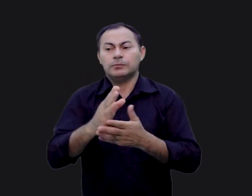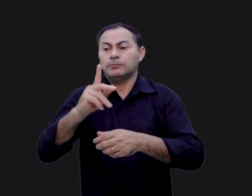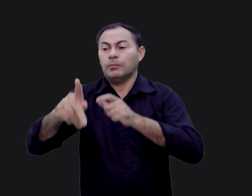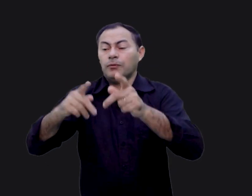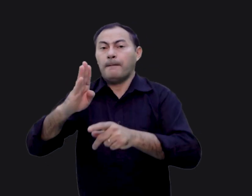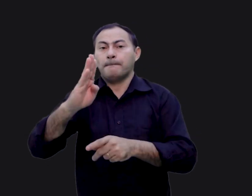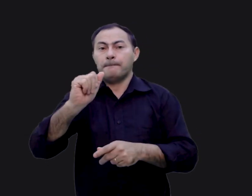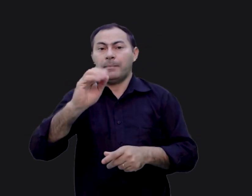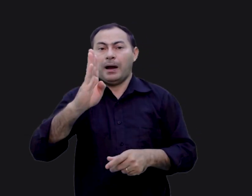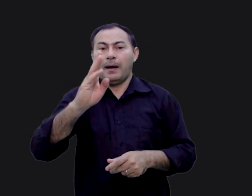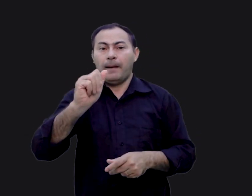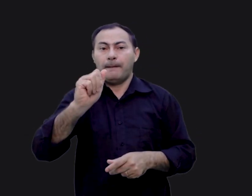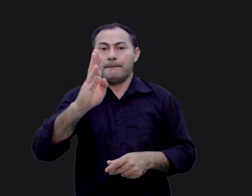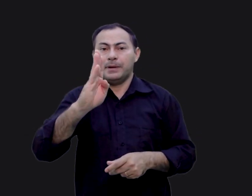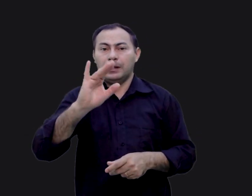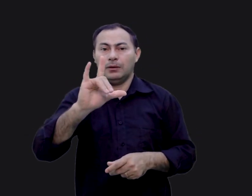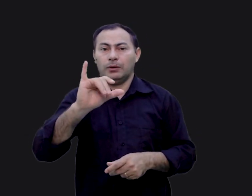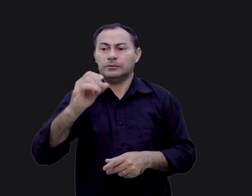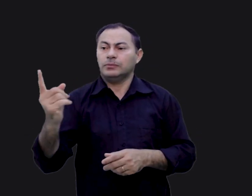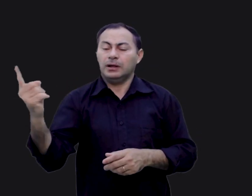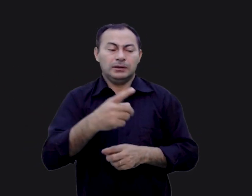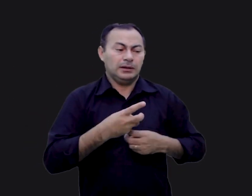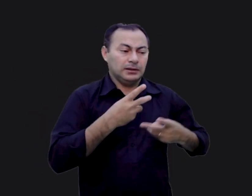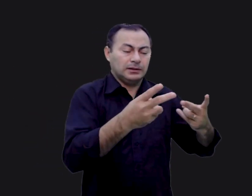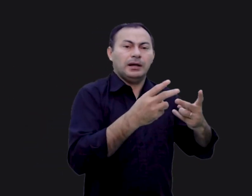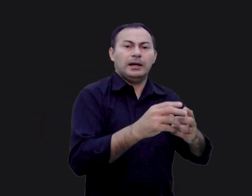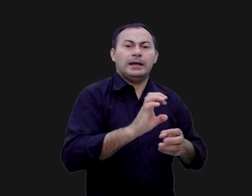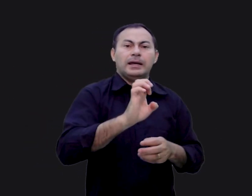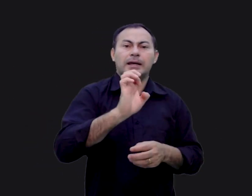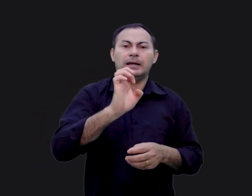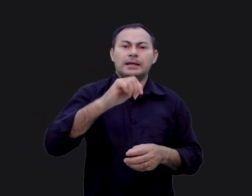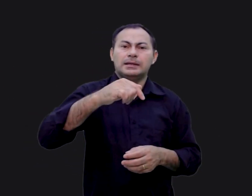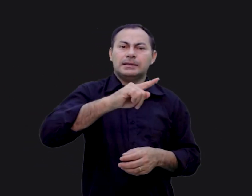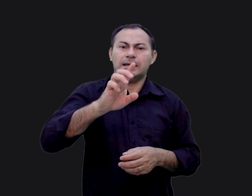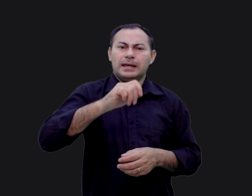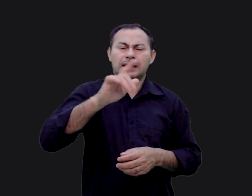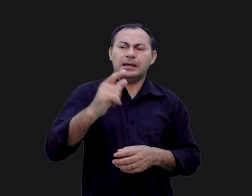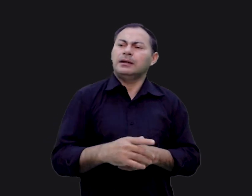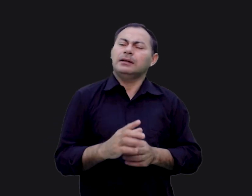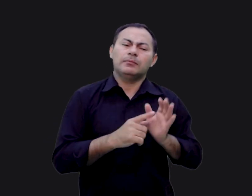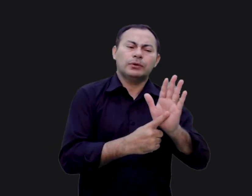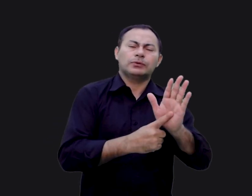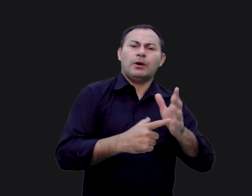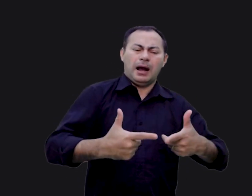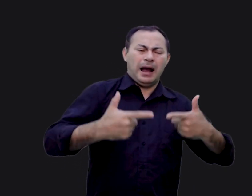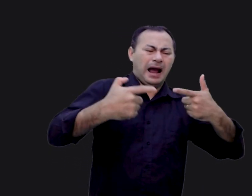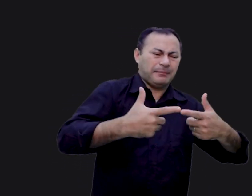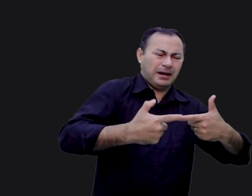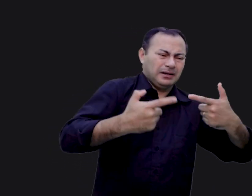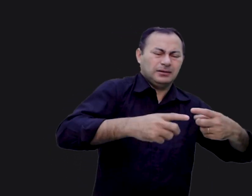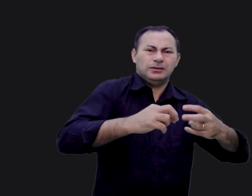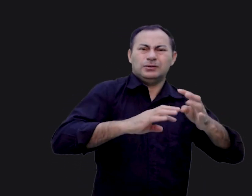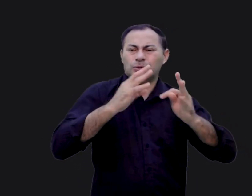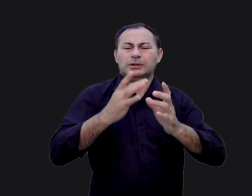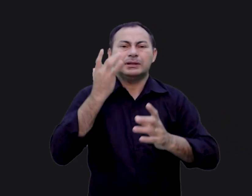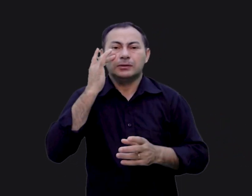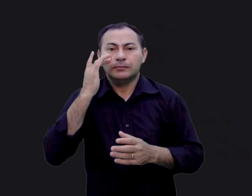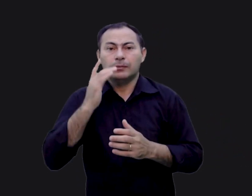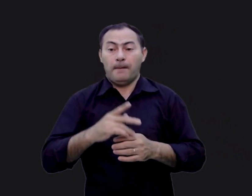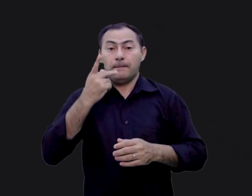alguns babilônios visitaram Ezequias. Todo orgulhoso, ele lhes mostrou tudo, armas, arsenal e todo o seu tesouro.